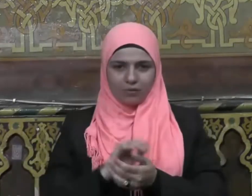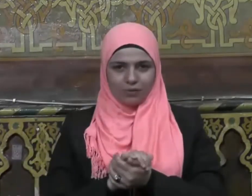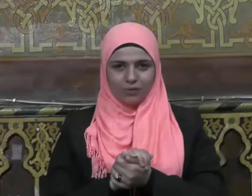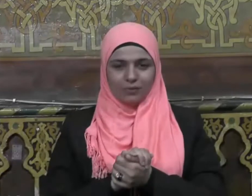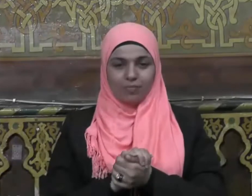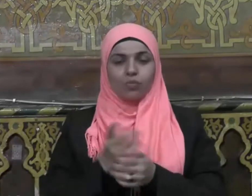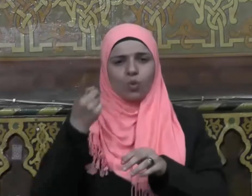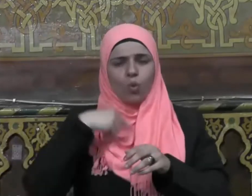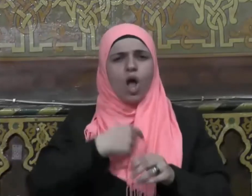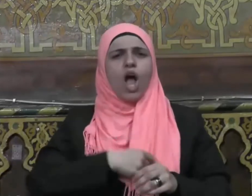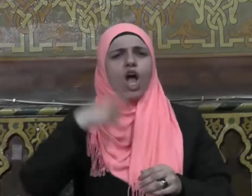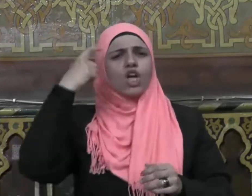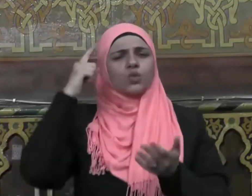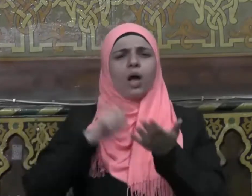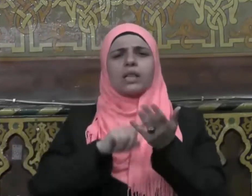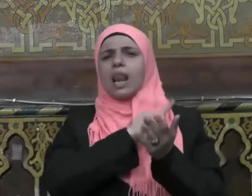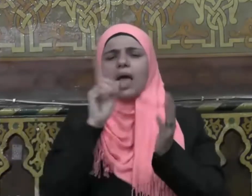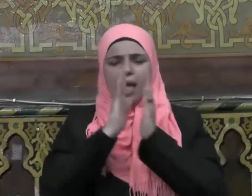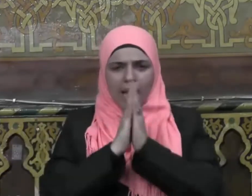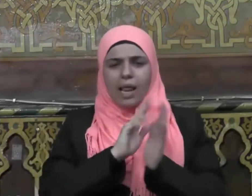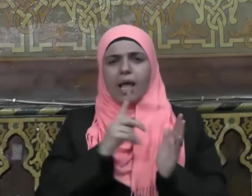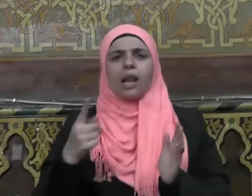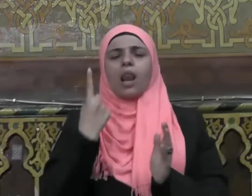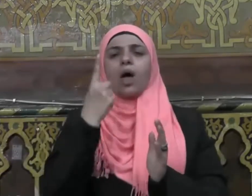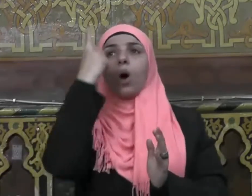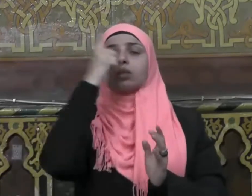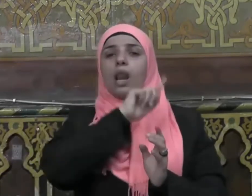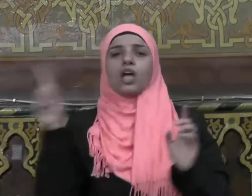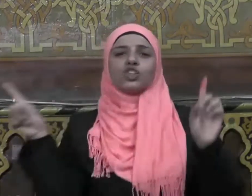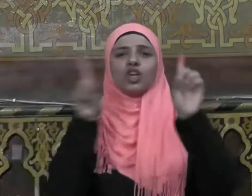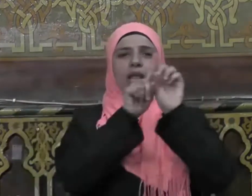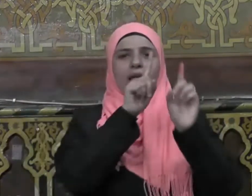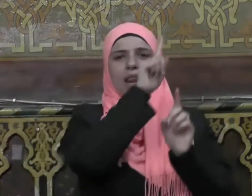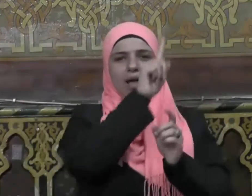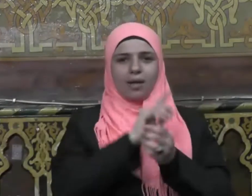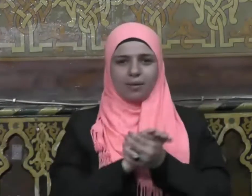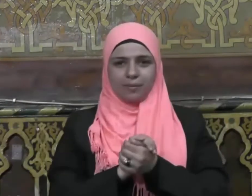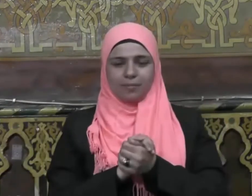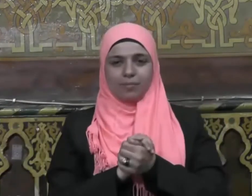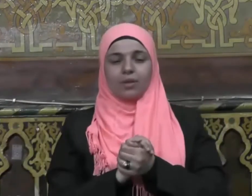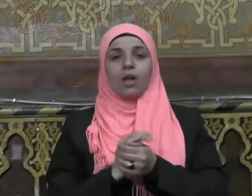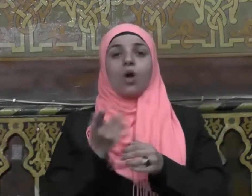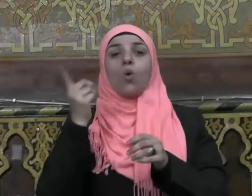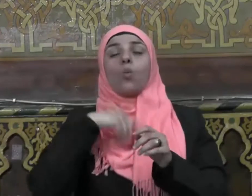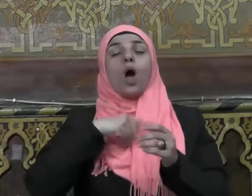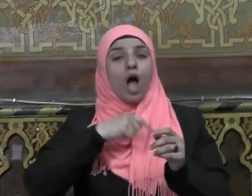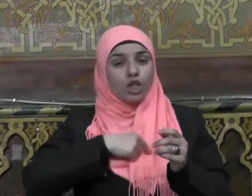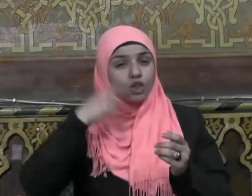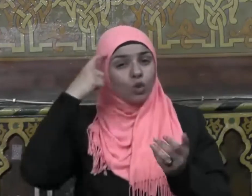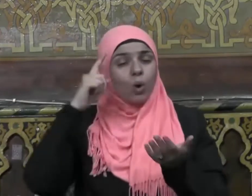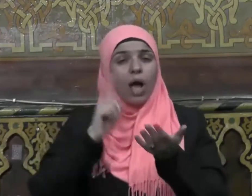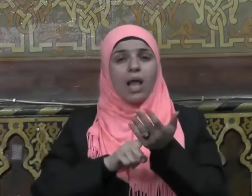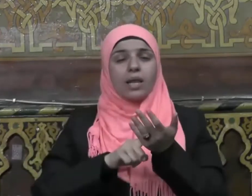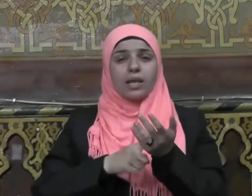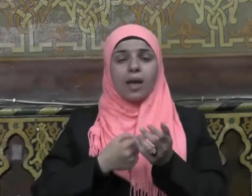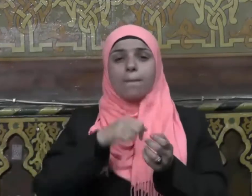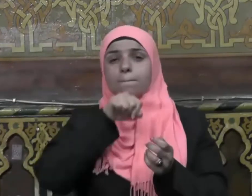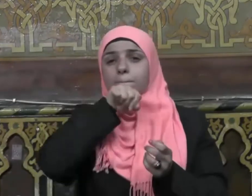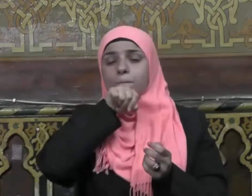وأشهد أن لا إله إلا الله وحده لا شريك له، وأشهد أن سيدنا ونبينا محمدًا